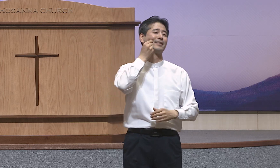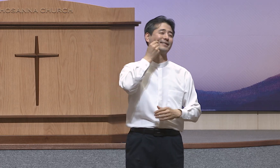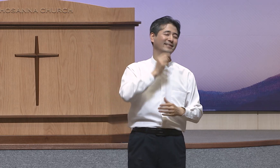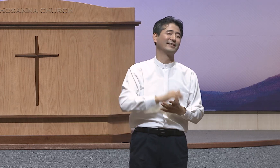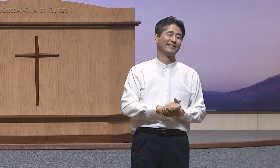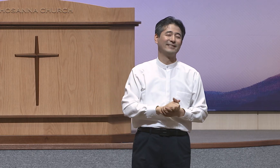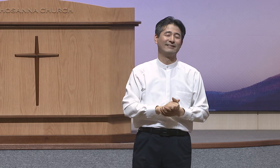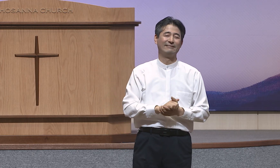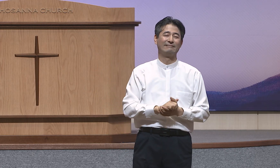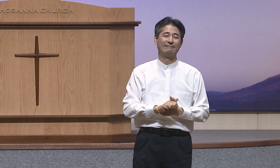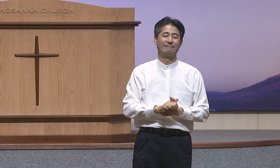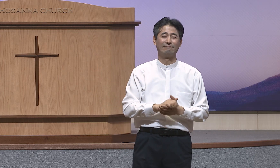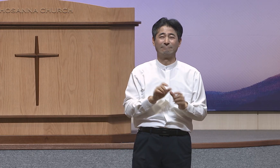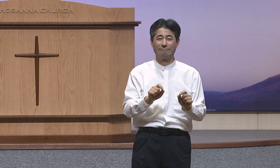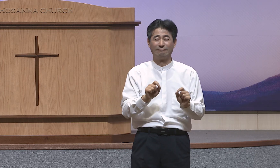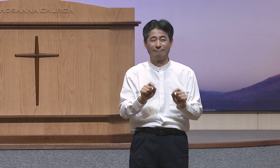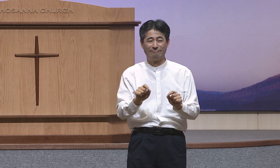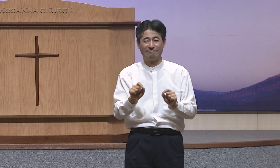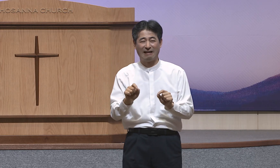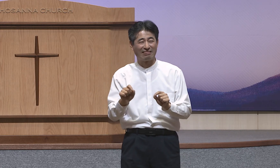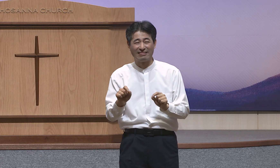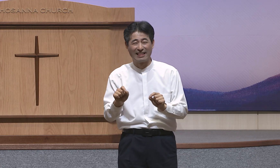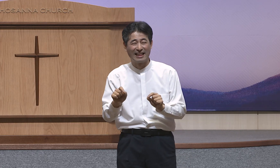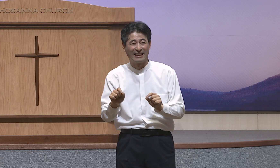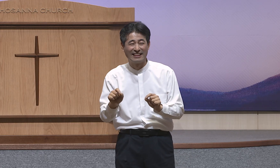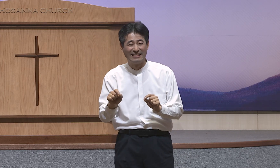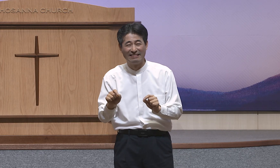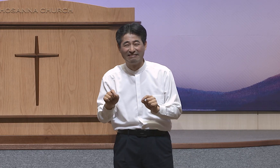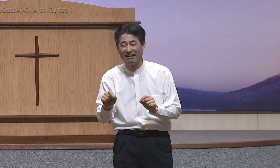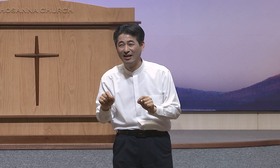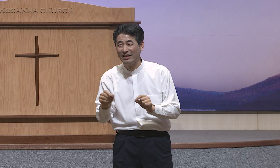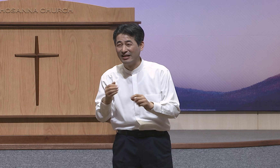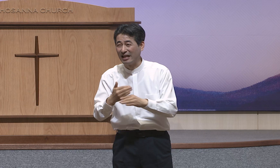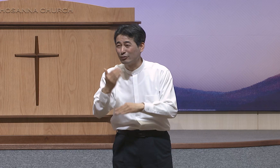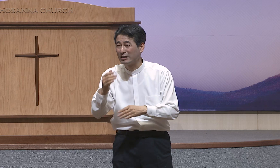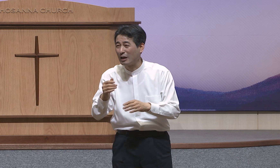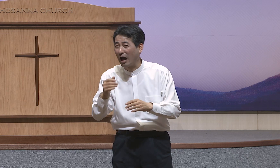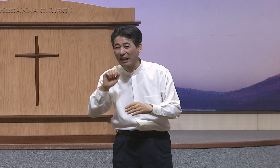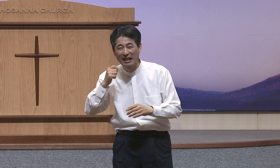제가 계획했던 것들을 이루지 못하면서 코로나 상황 속에서